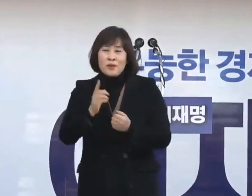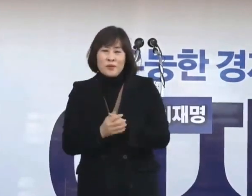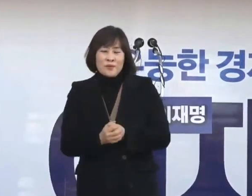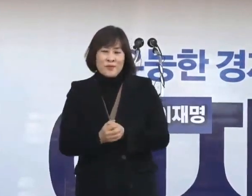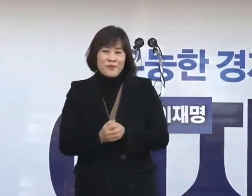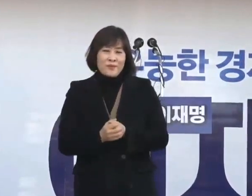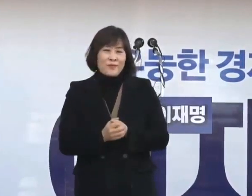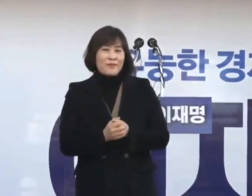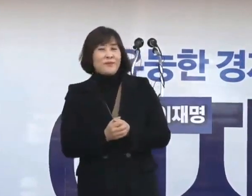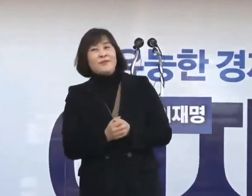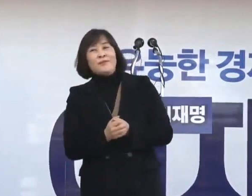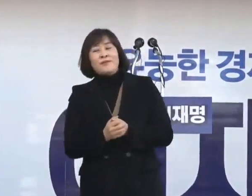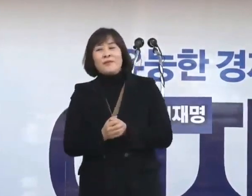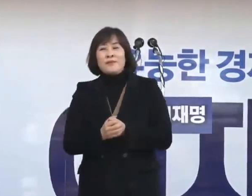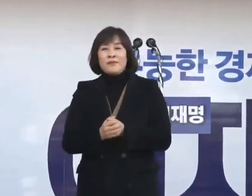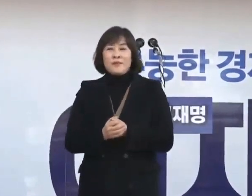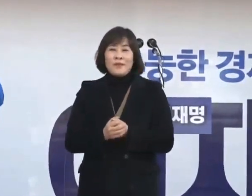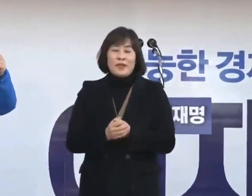여러분?